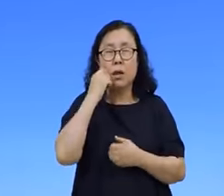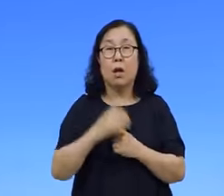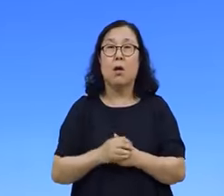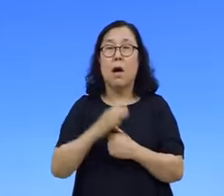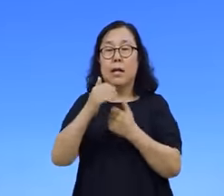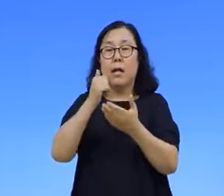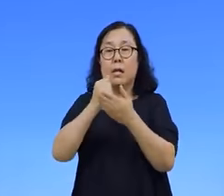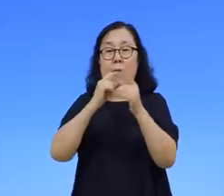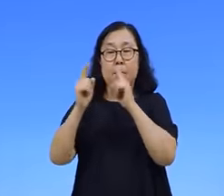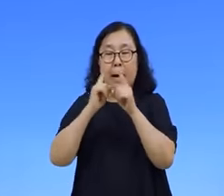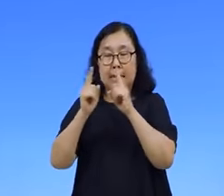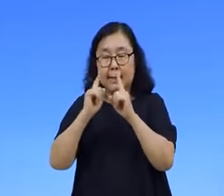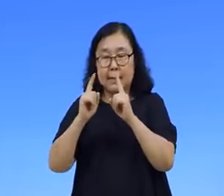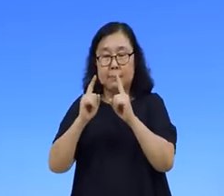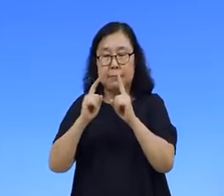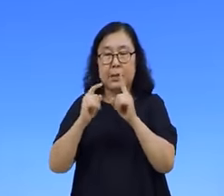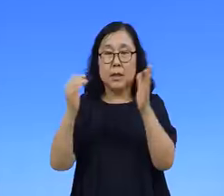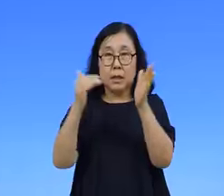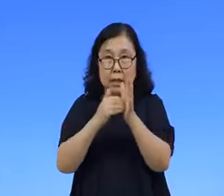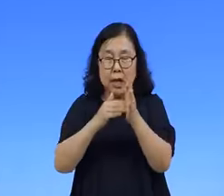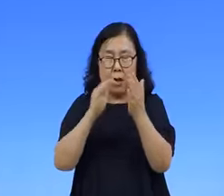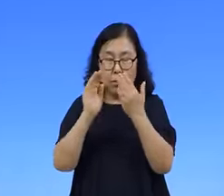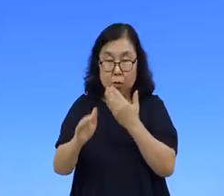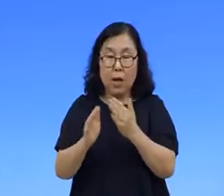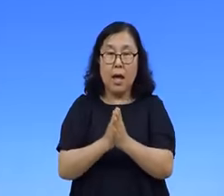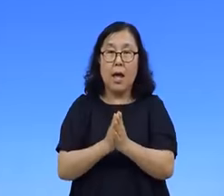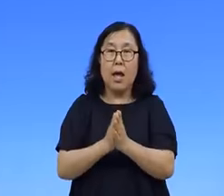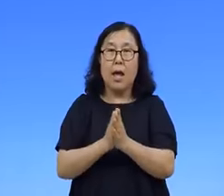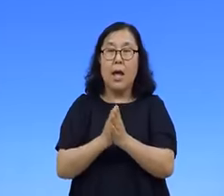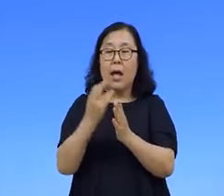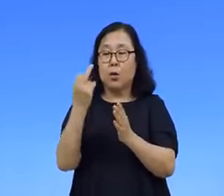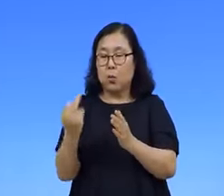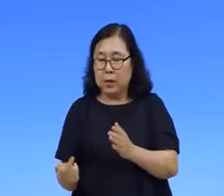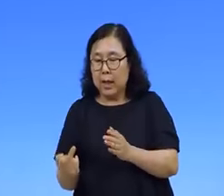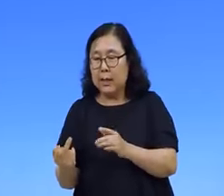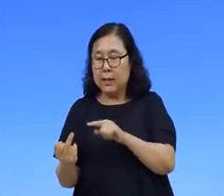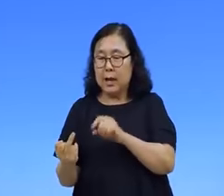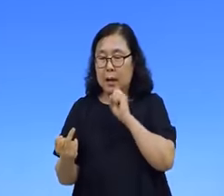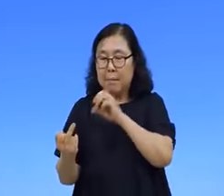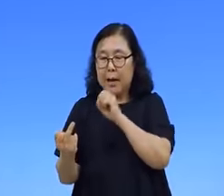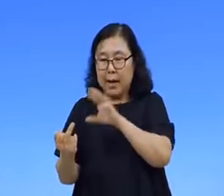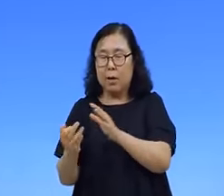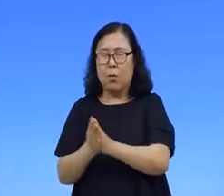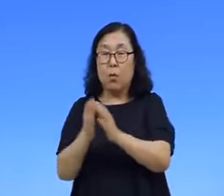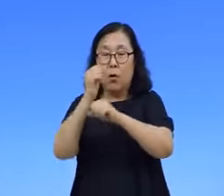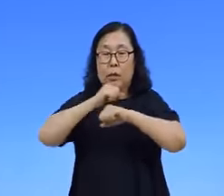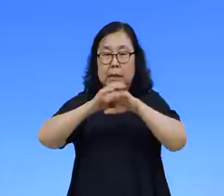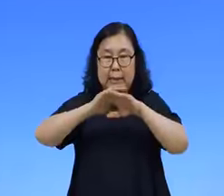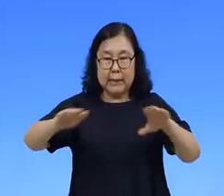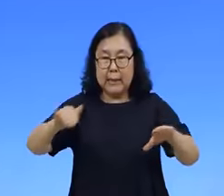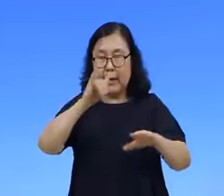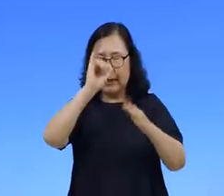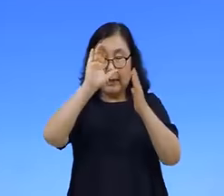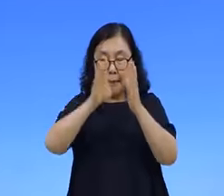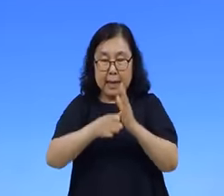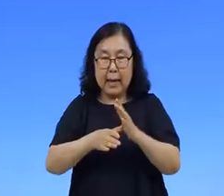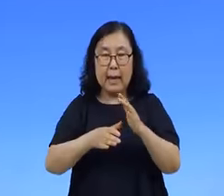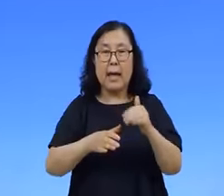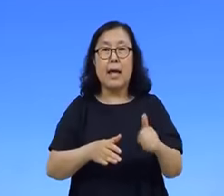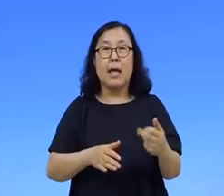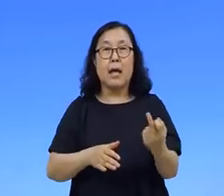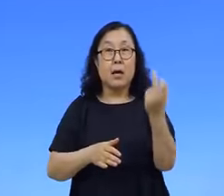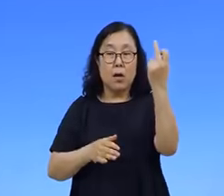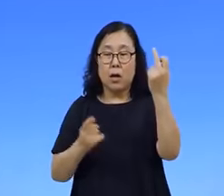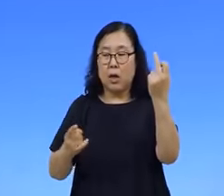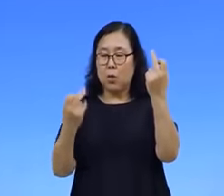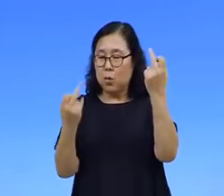하나님의 말씀이 떨어지자마자 바로 8절입니다. 가인이 그의 아우 아벨에게 말하고 그들이 들에 있을 때에 가인이 그의